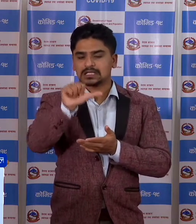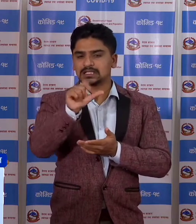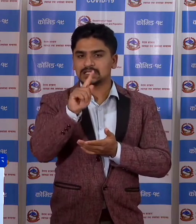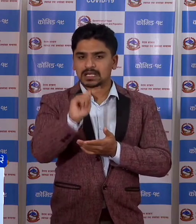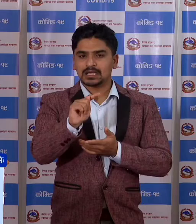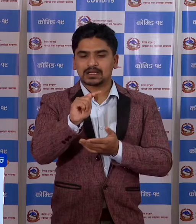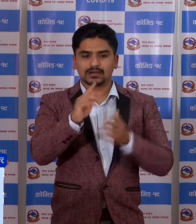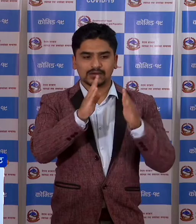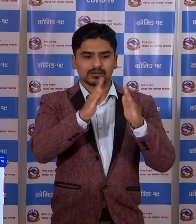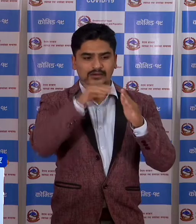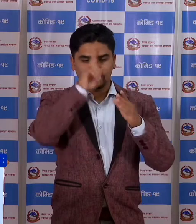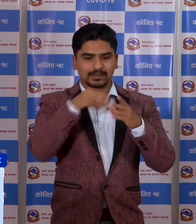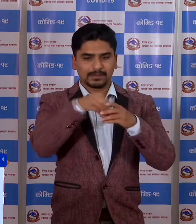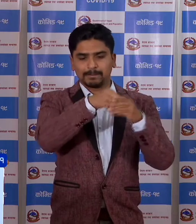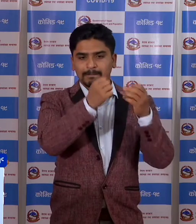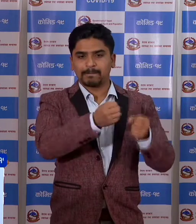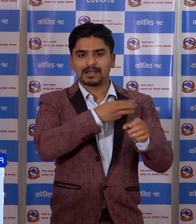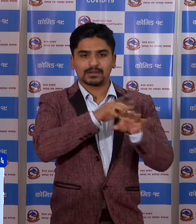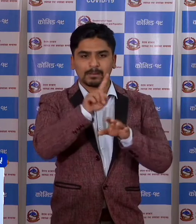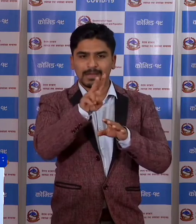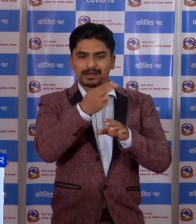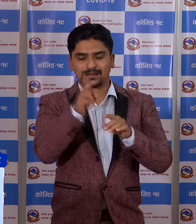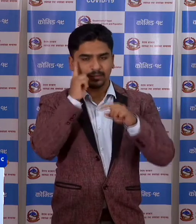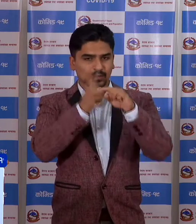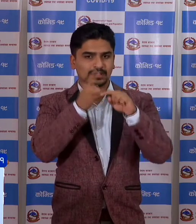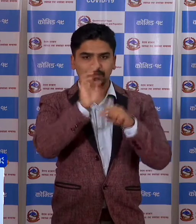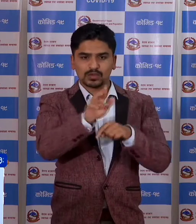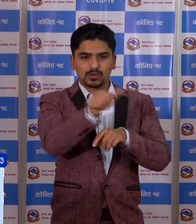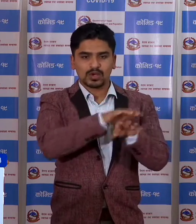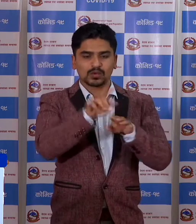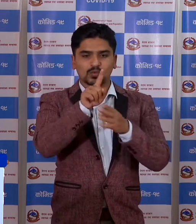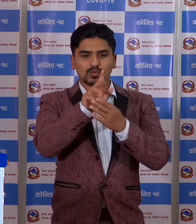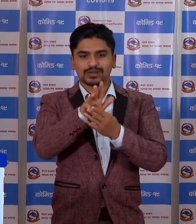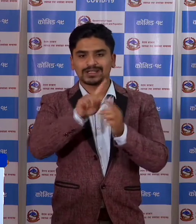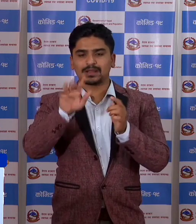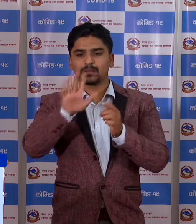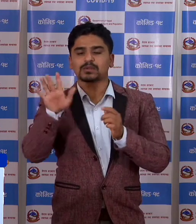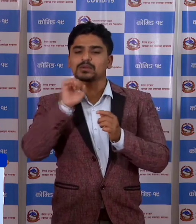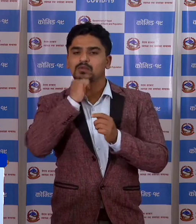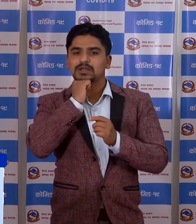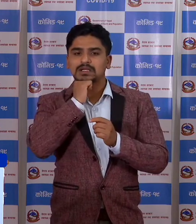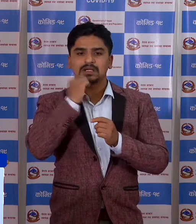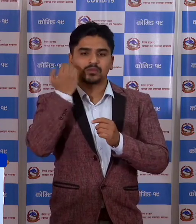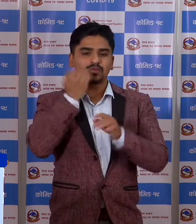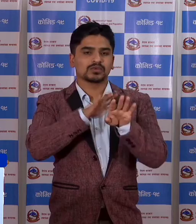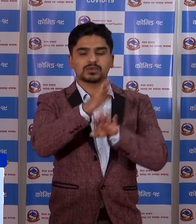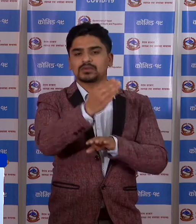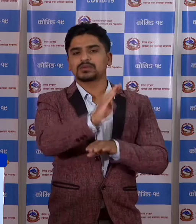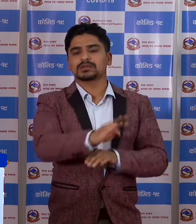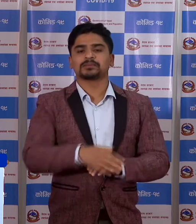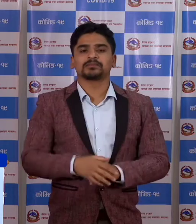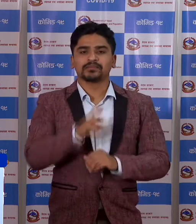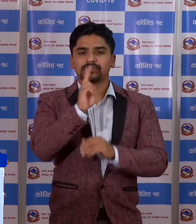शिवराजका क्वारेन्टाइनमा रहेका 12 जना व्यक्तिहरूमा पनि पोजिटिभ देखिएको छ। उहाँहरू 19 देखि 55 वर्ष उमेरका पुरुषहरू